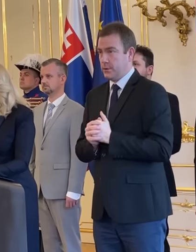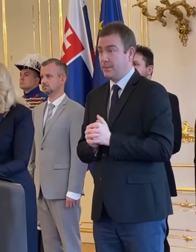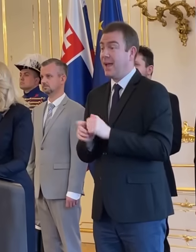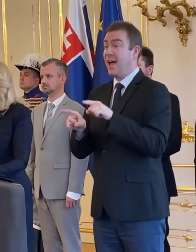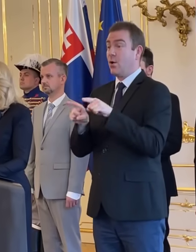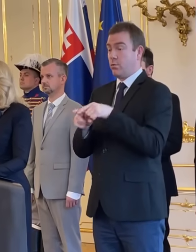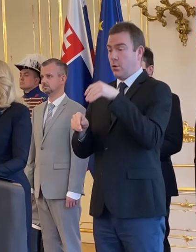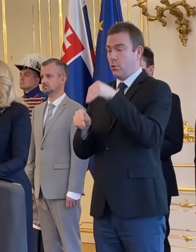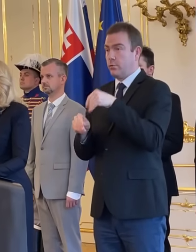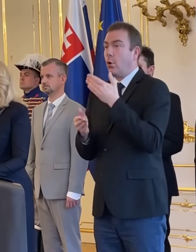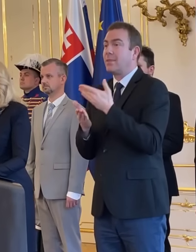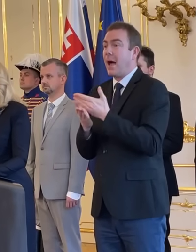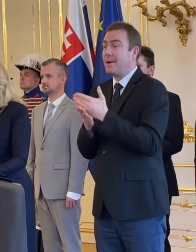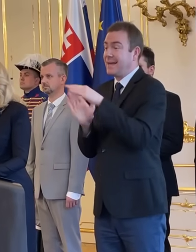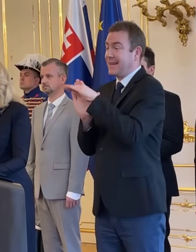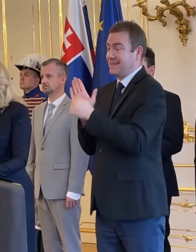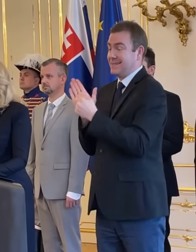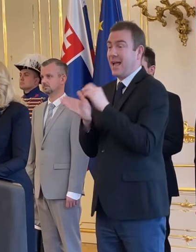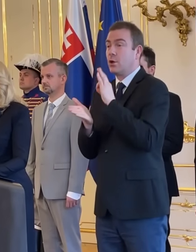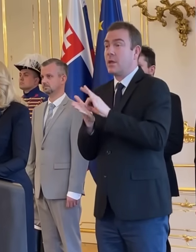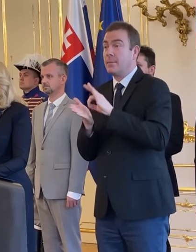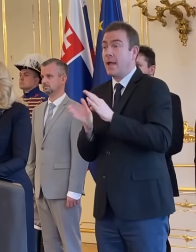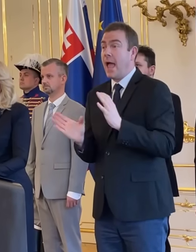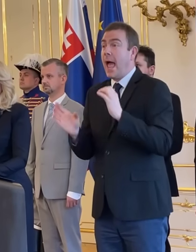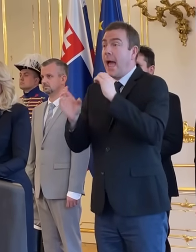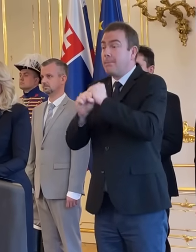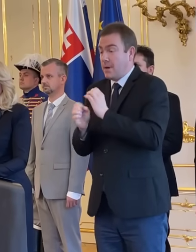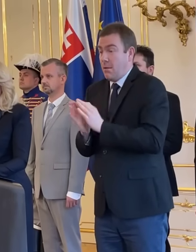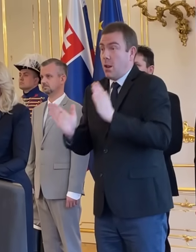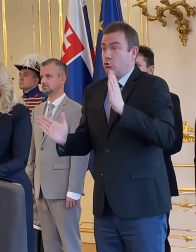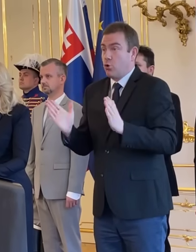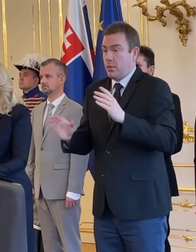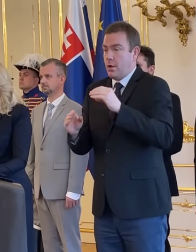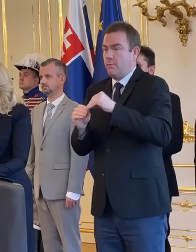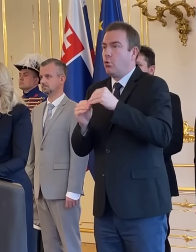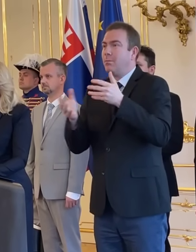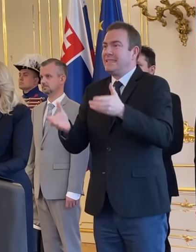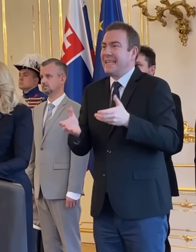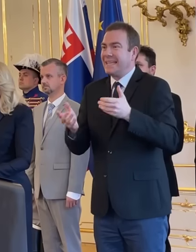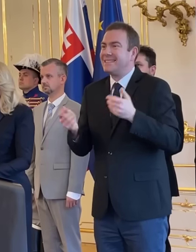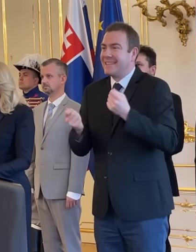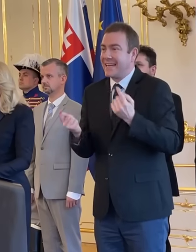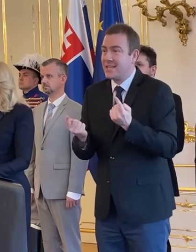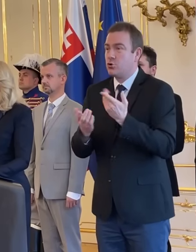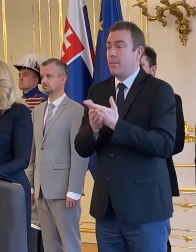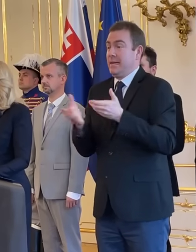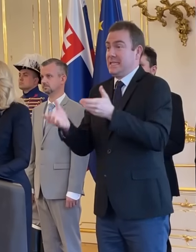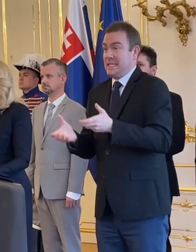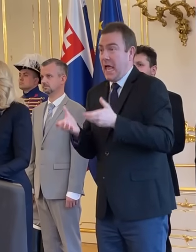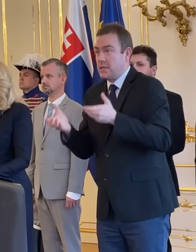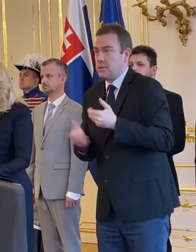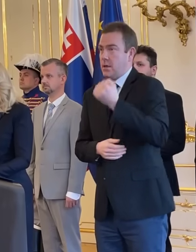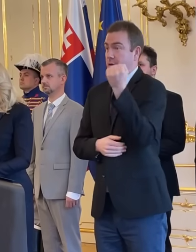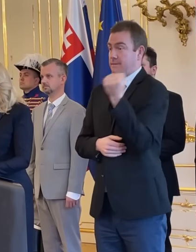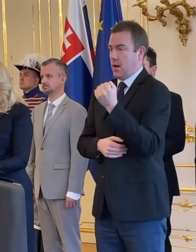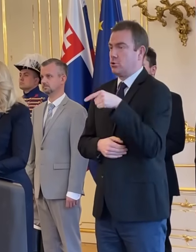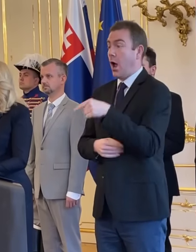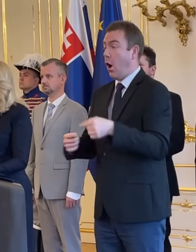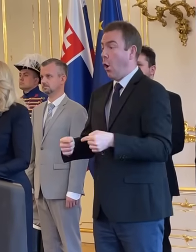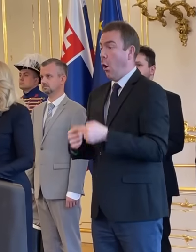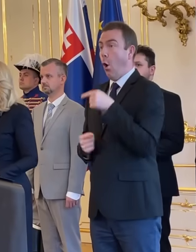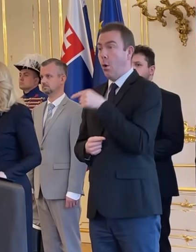aj premlčanie násilných trestných činov, teda znásilnení vražd, na ktorú upozornila opozícia v